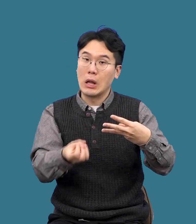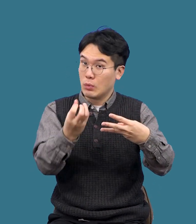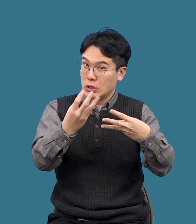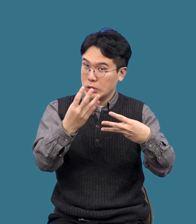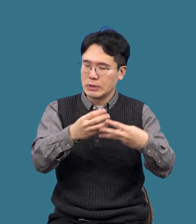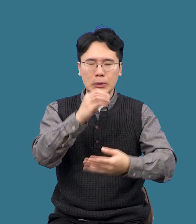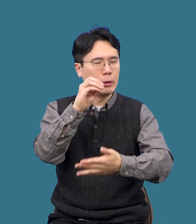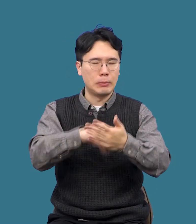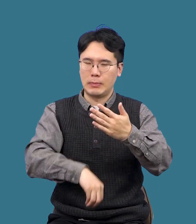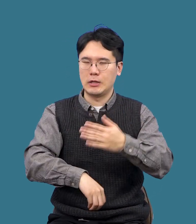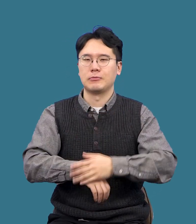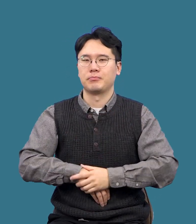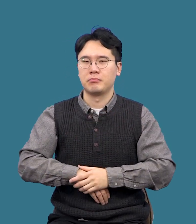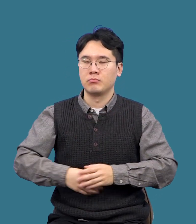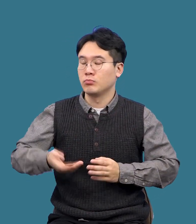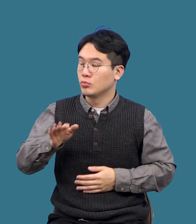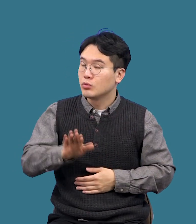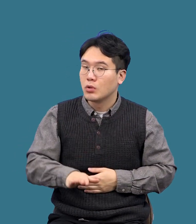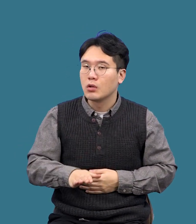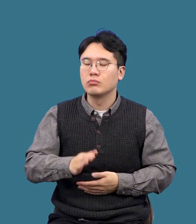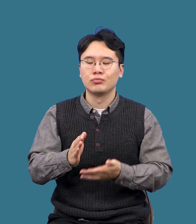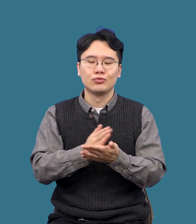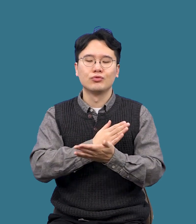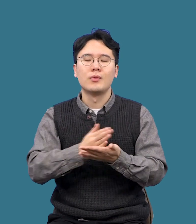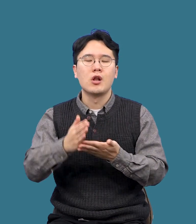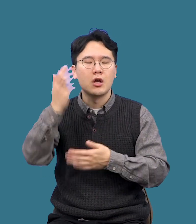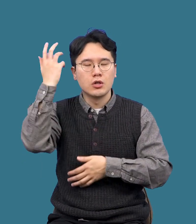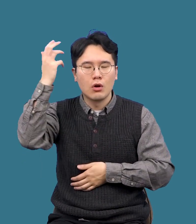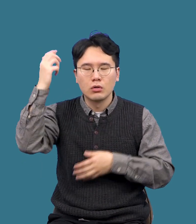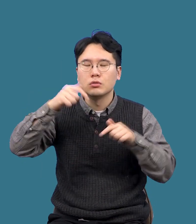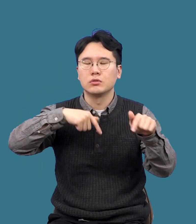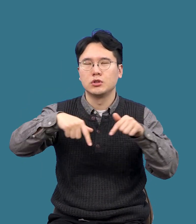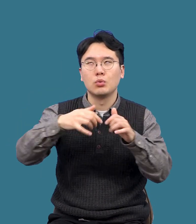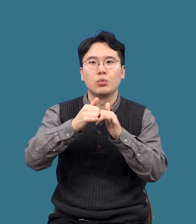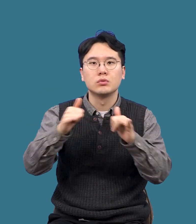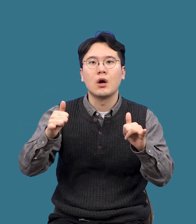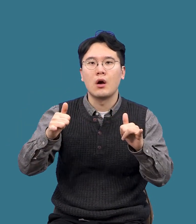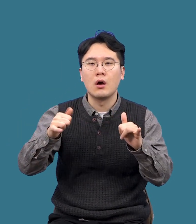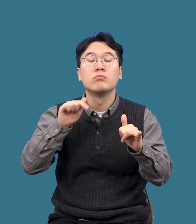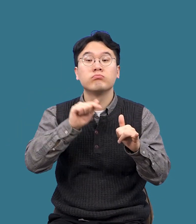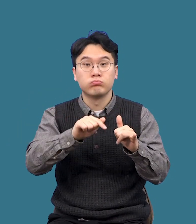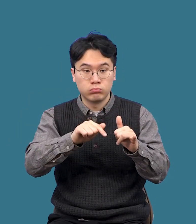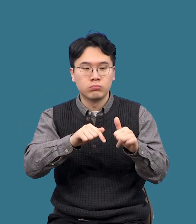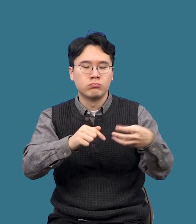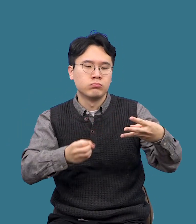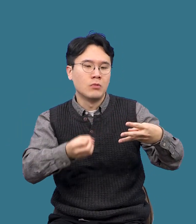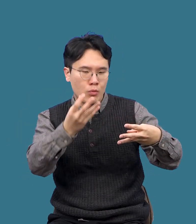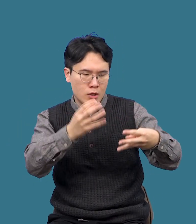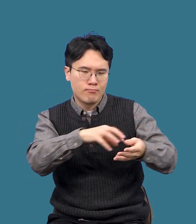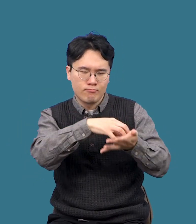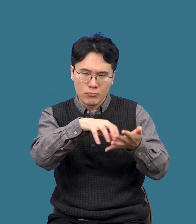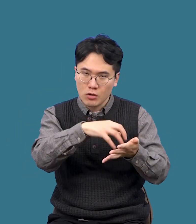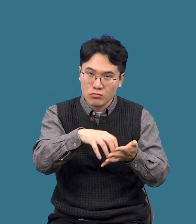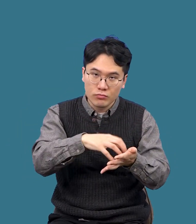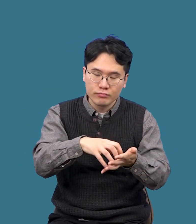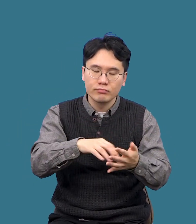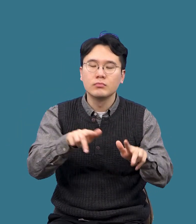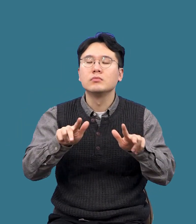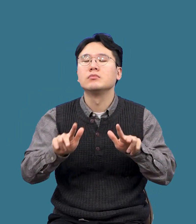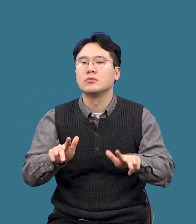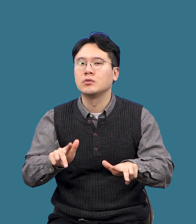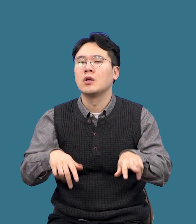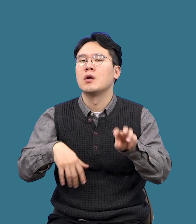그러나 구별된 영적 지도자로서 레위인들을 계수하면서 이제 민수기